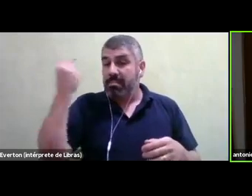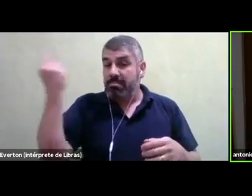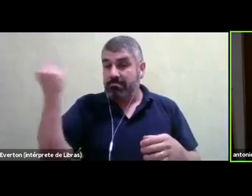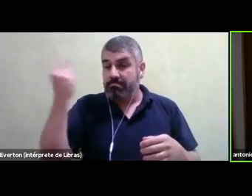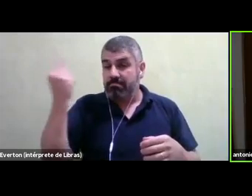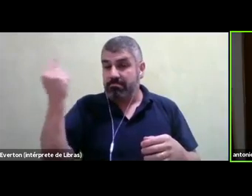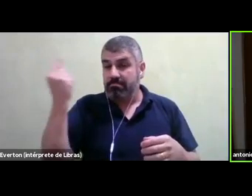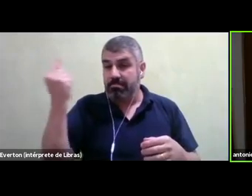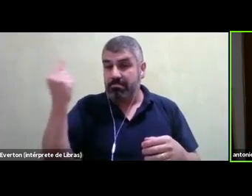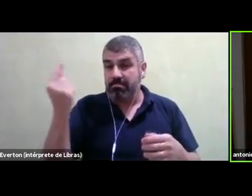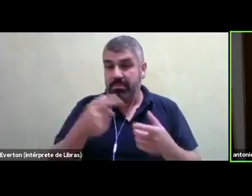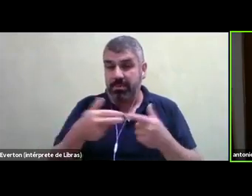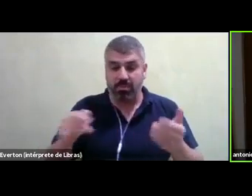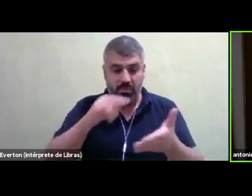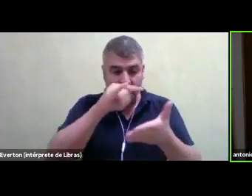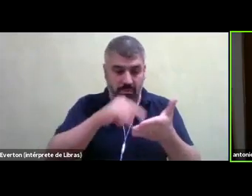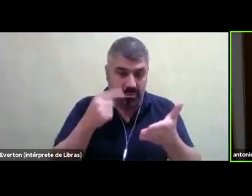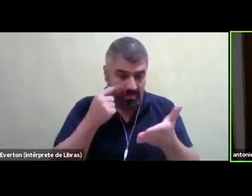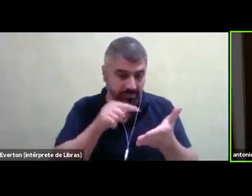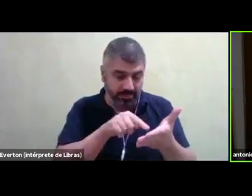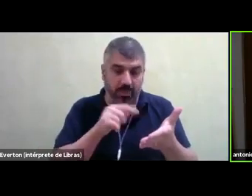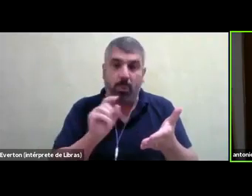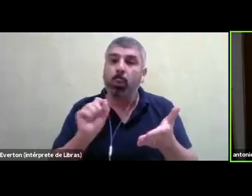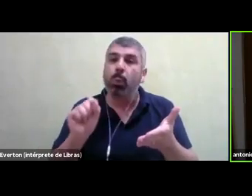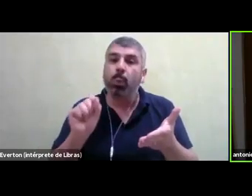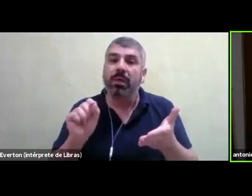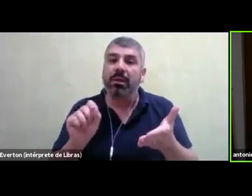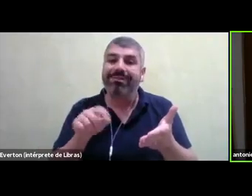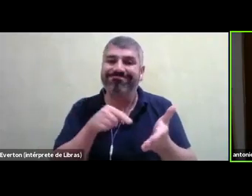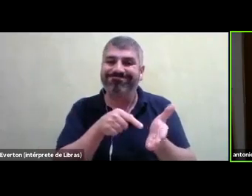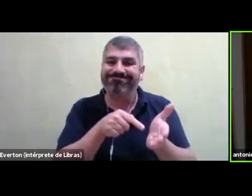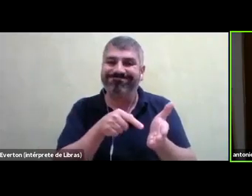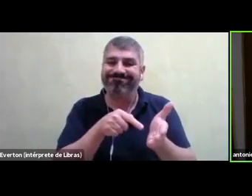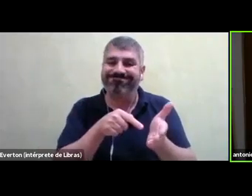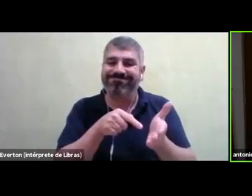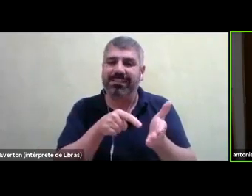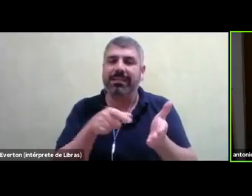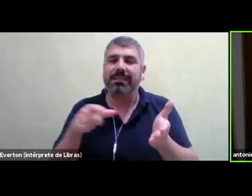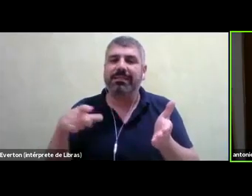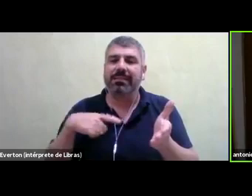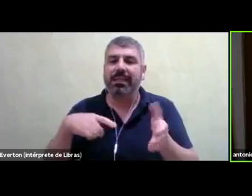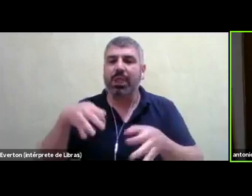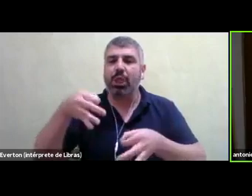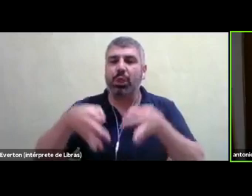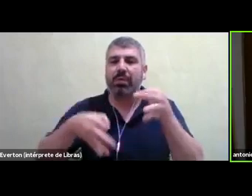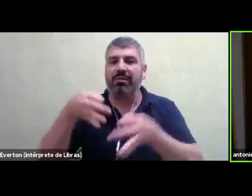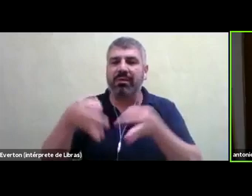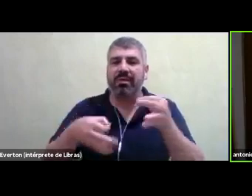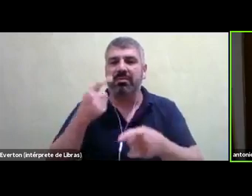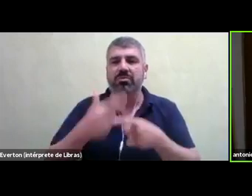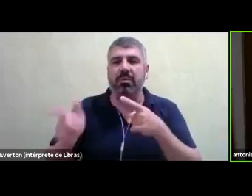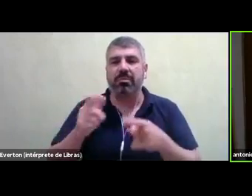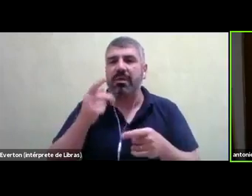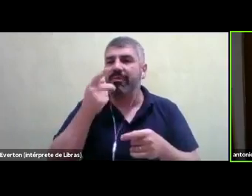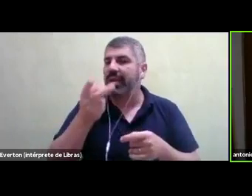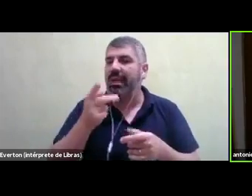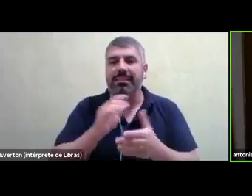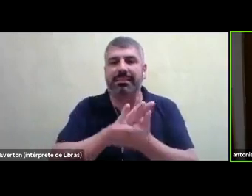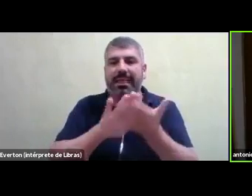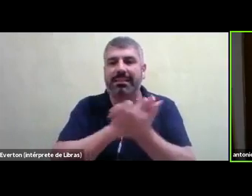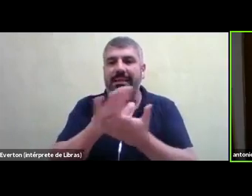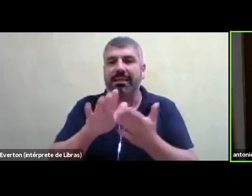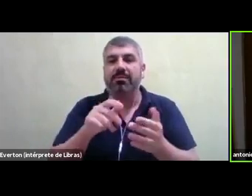se depara no documento é que ele faz ali uma justificativa que ele não abordará